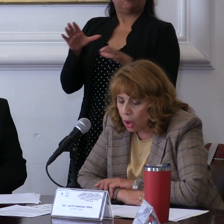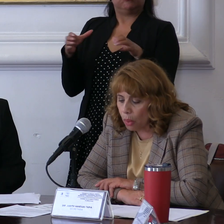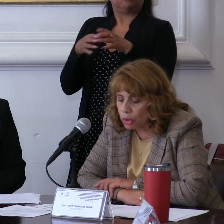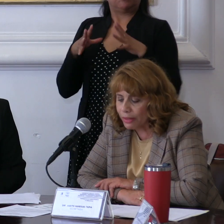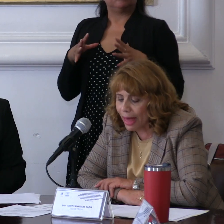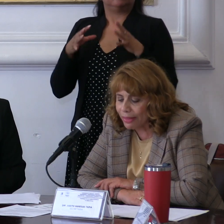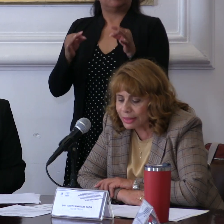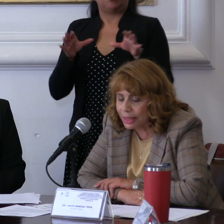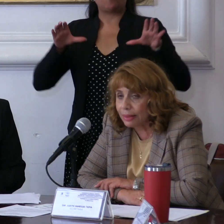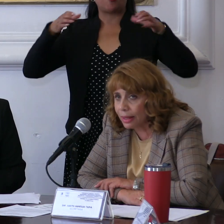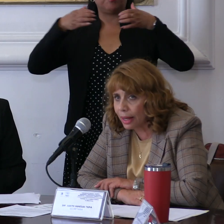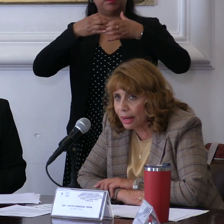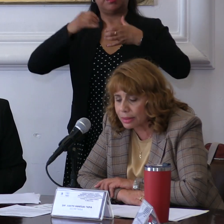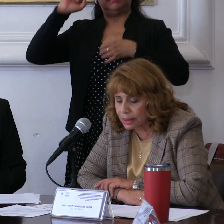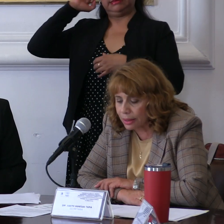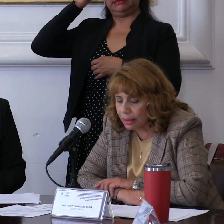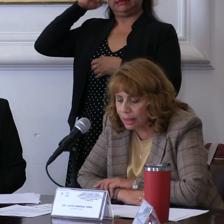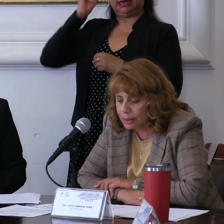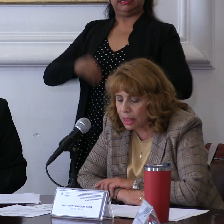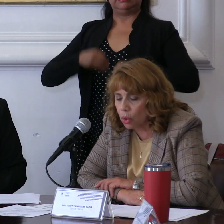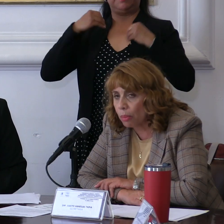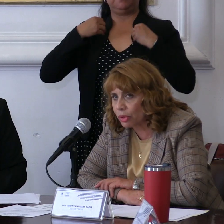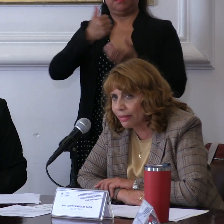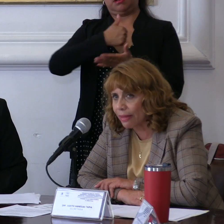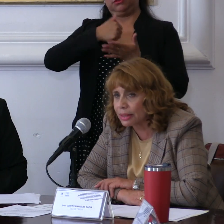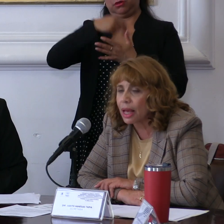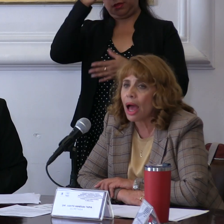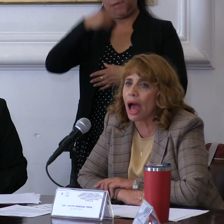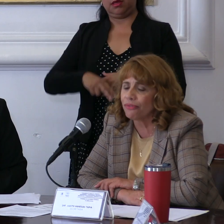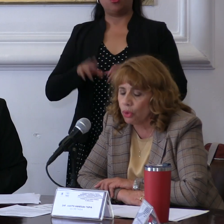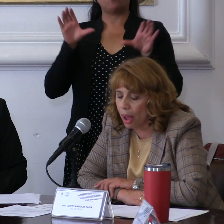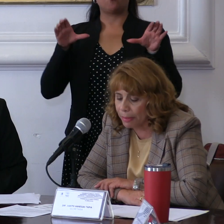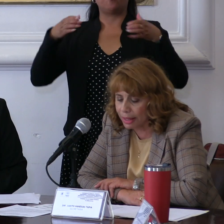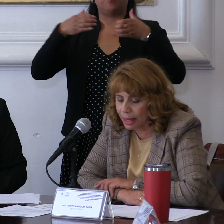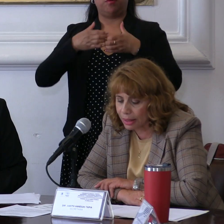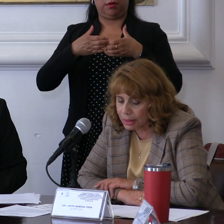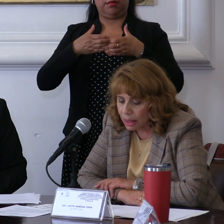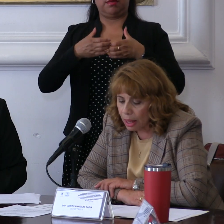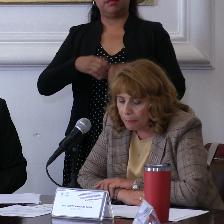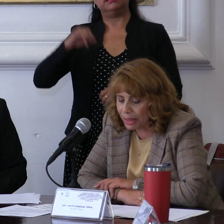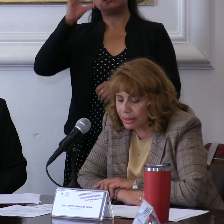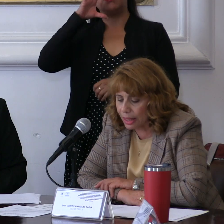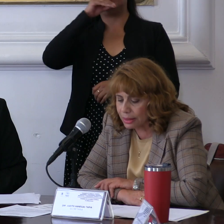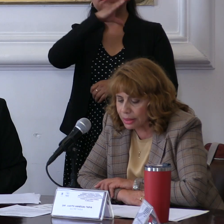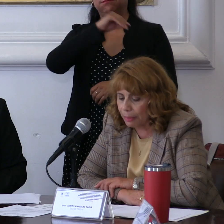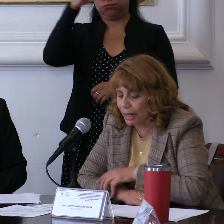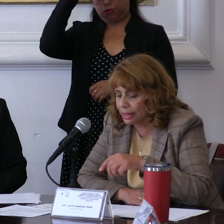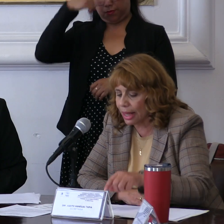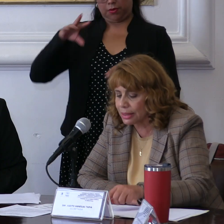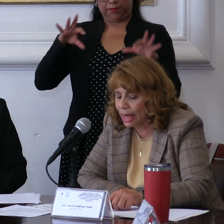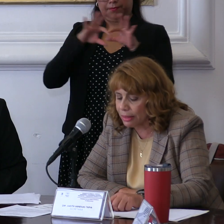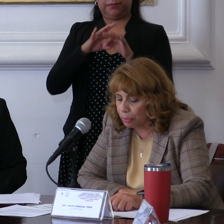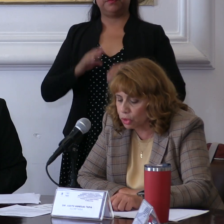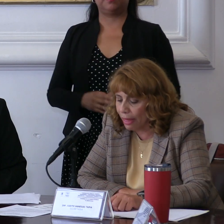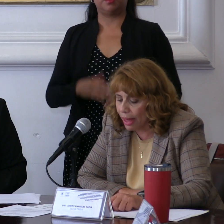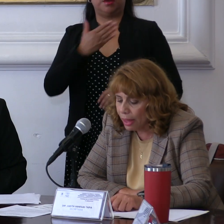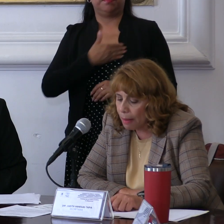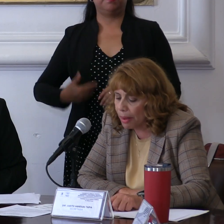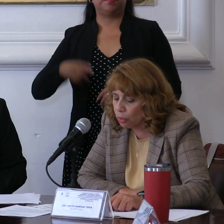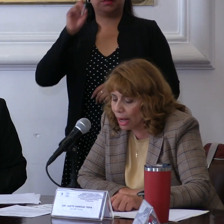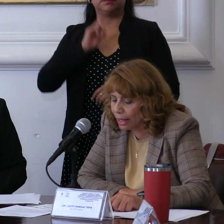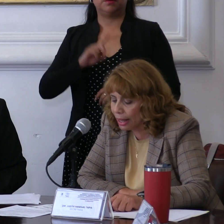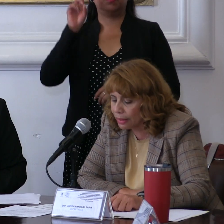originarios, comunidades indígenas residentes y comunidades afroamericanas. Presidencia,